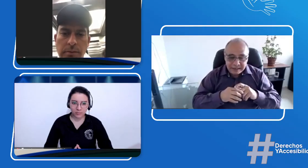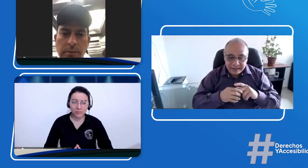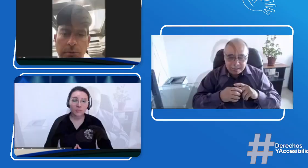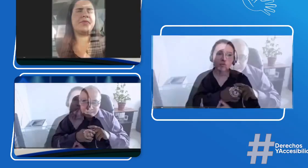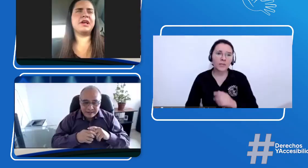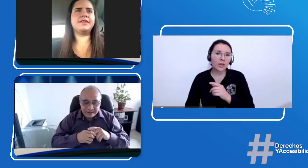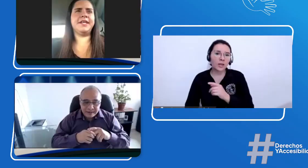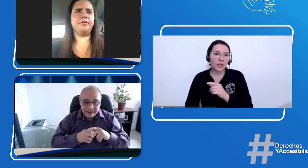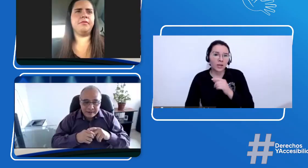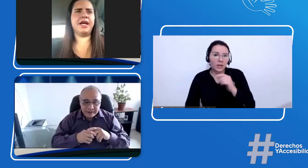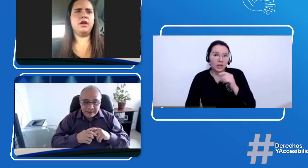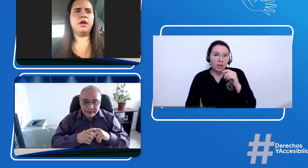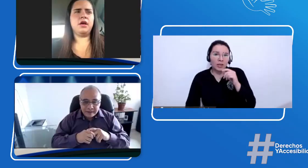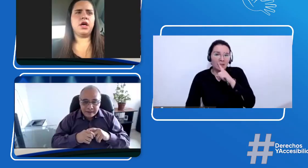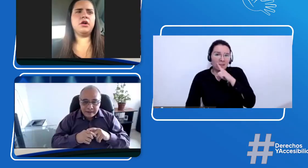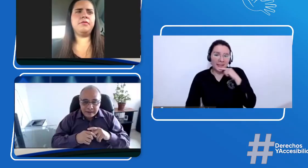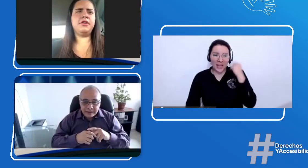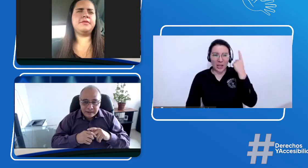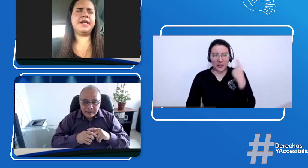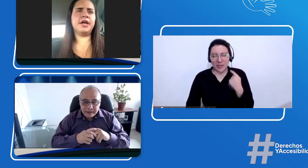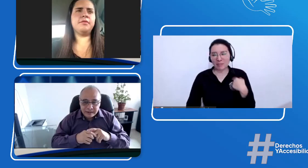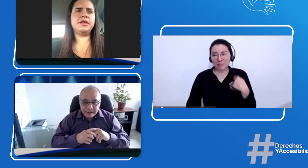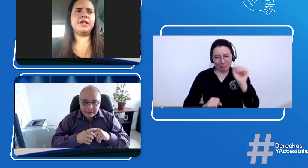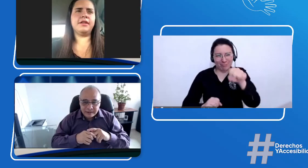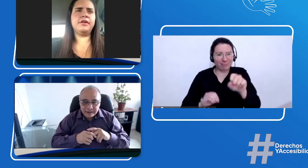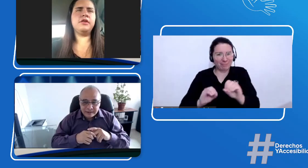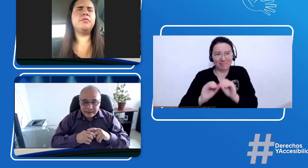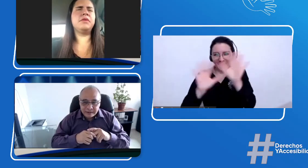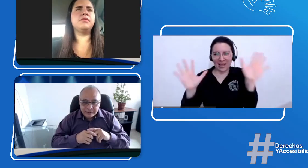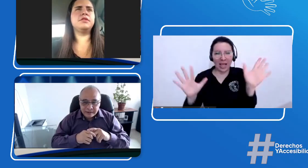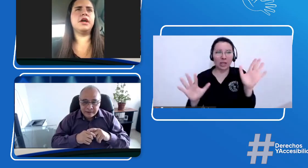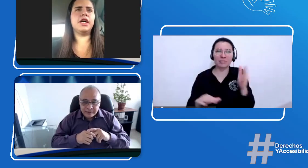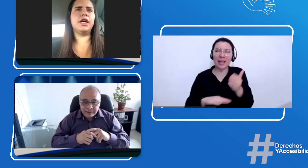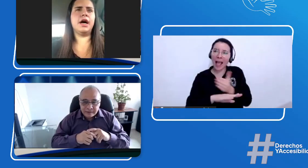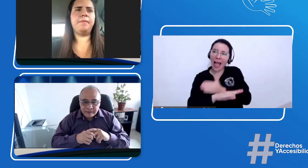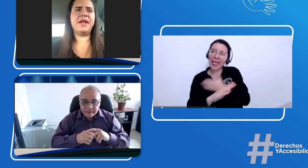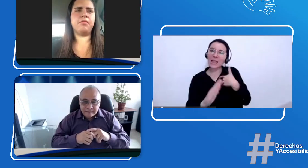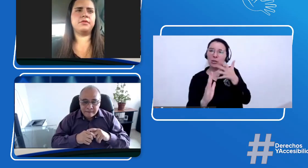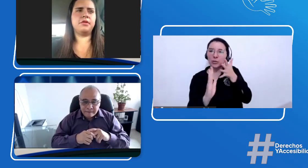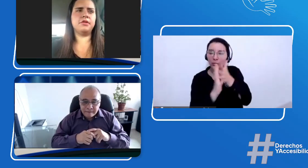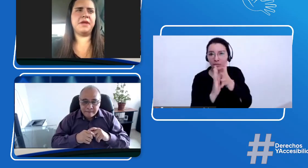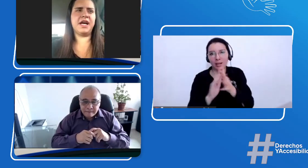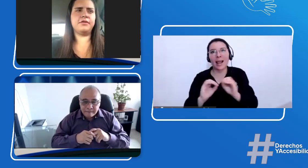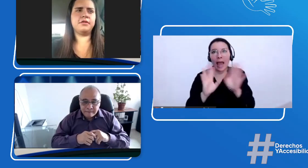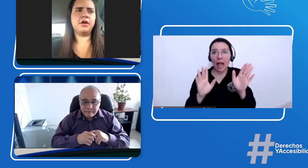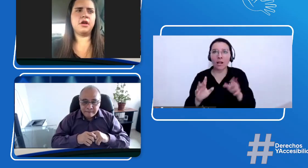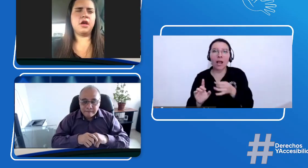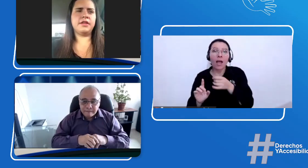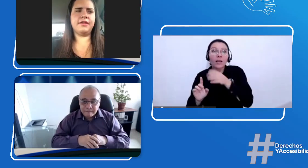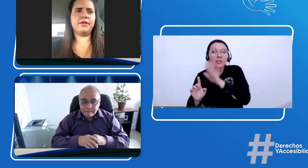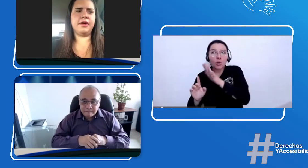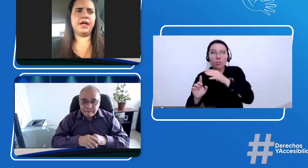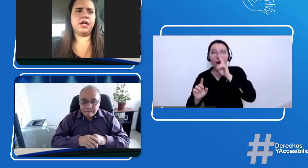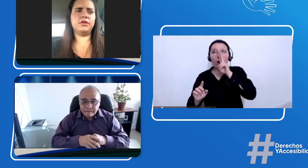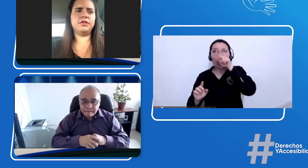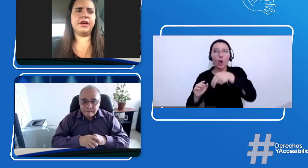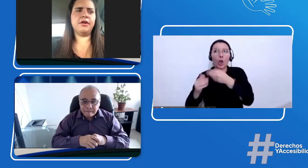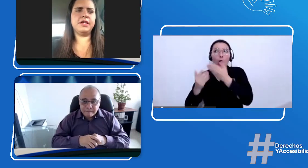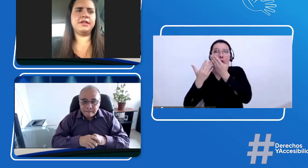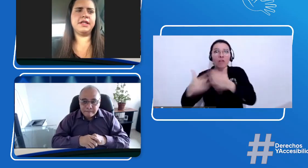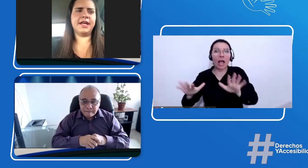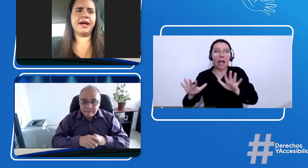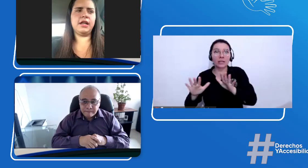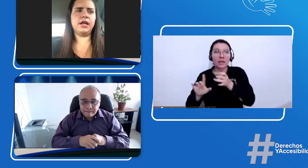sí, sí, mira, como les venía comentando, vamos, ampliamos los plazos tanto en el